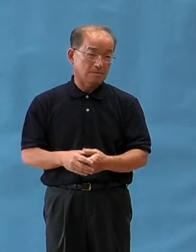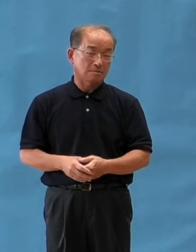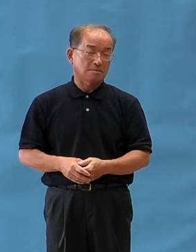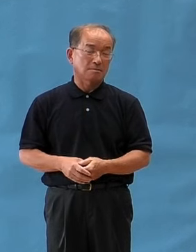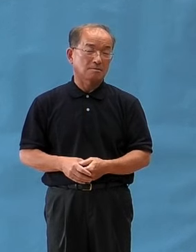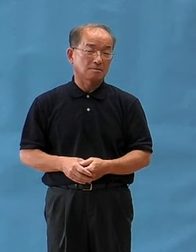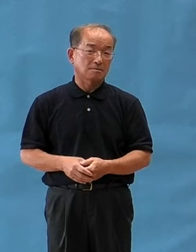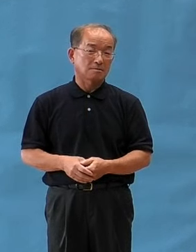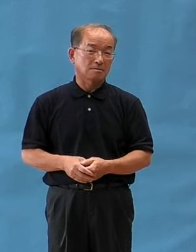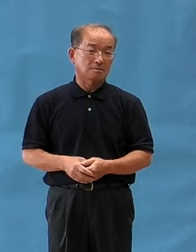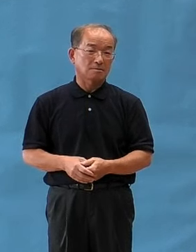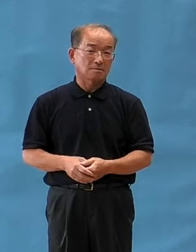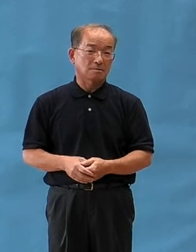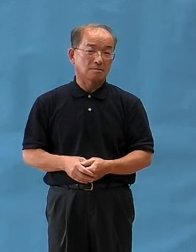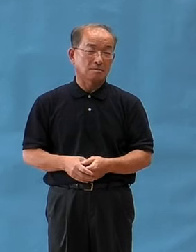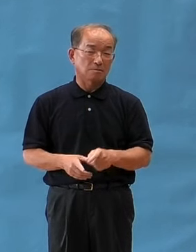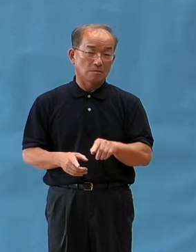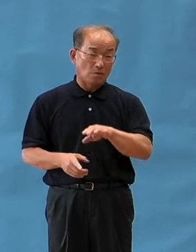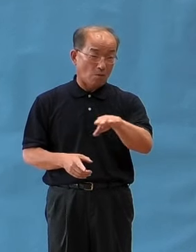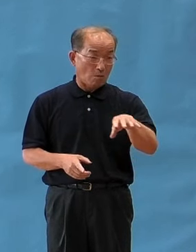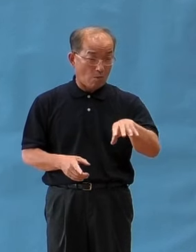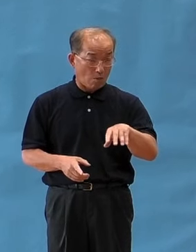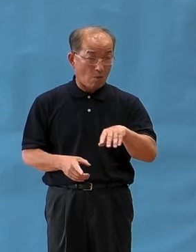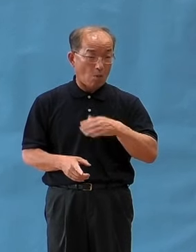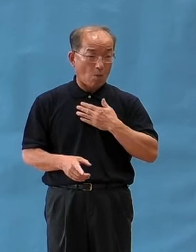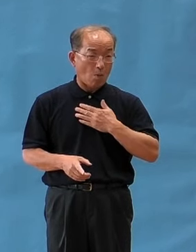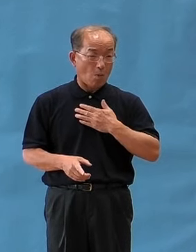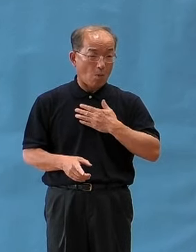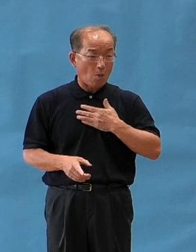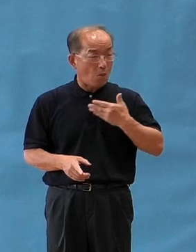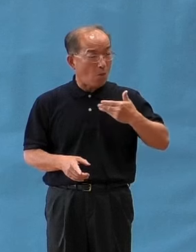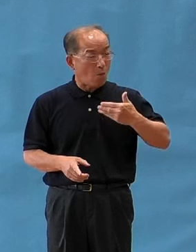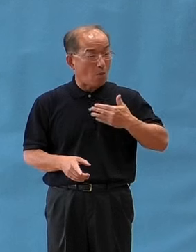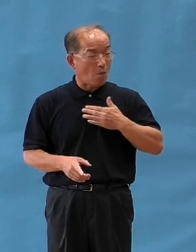ていうことを分かってないんだと思う。